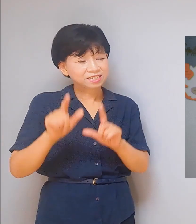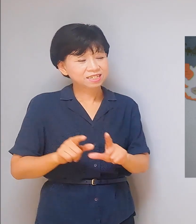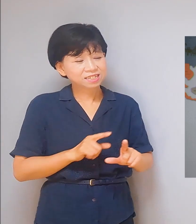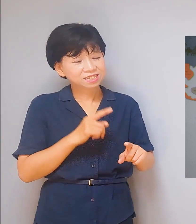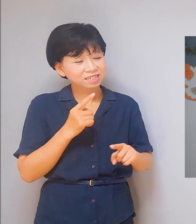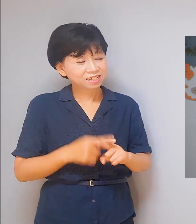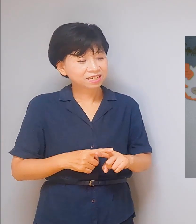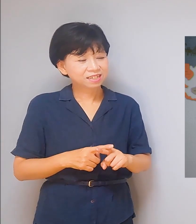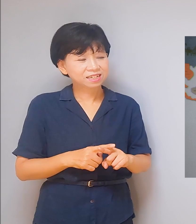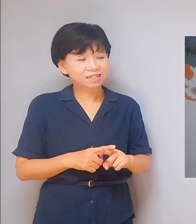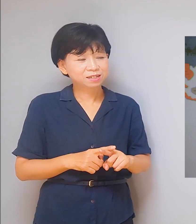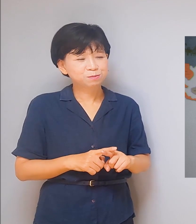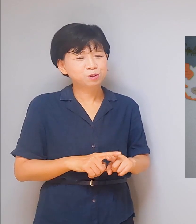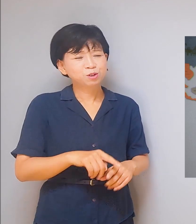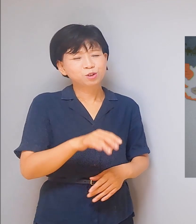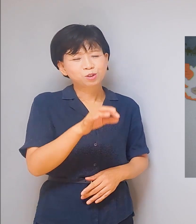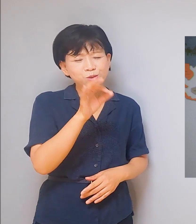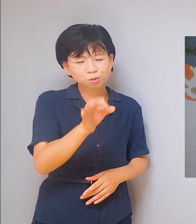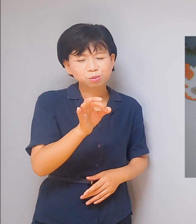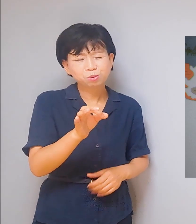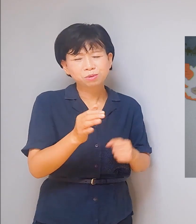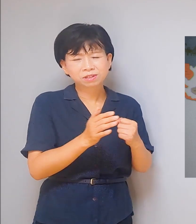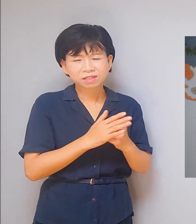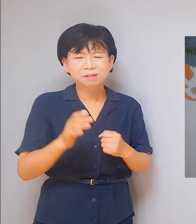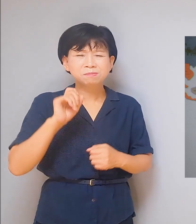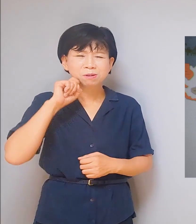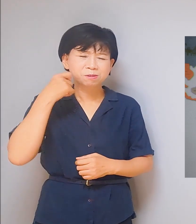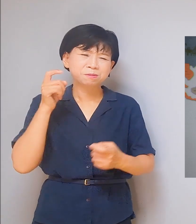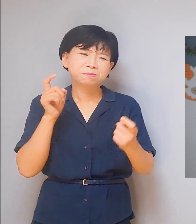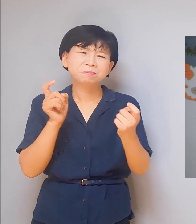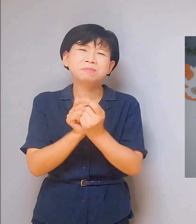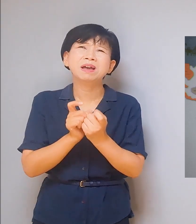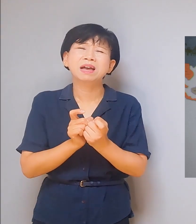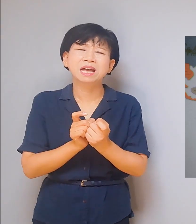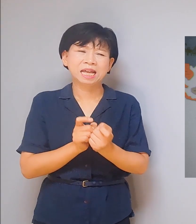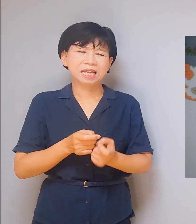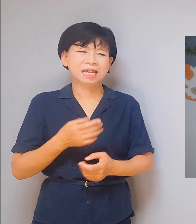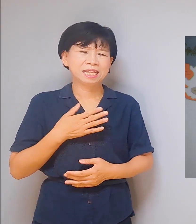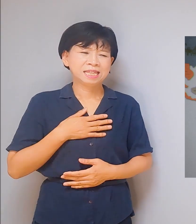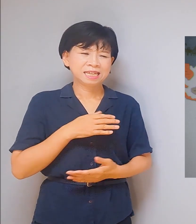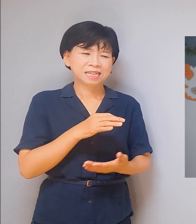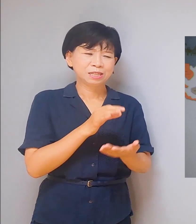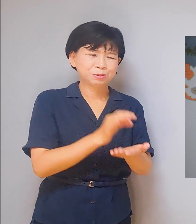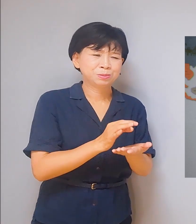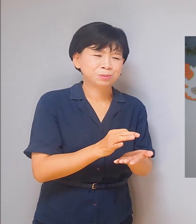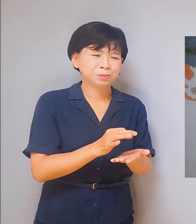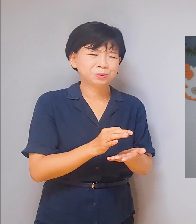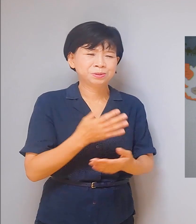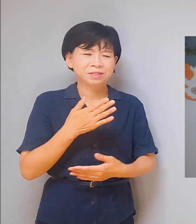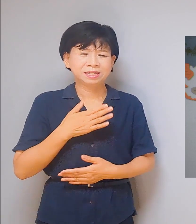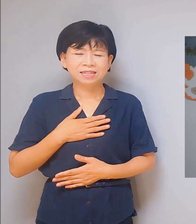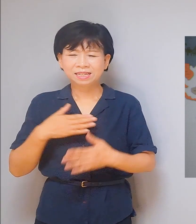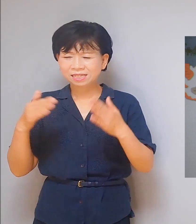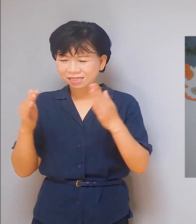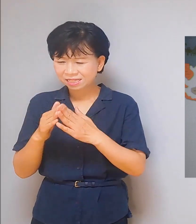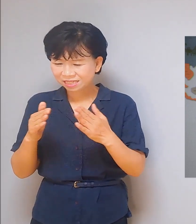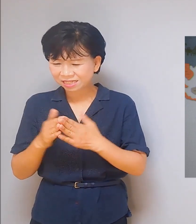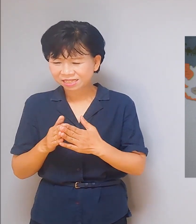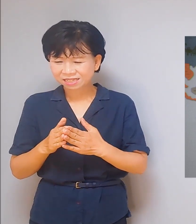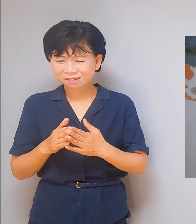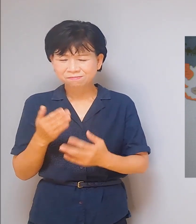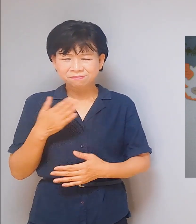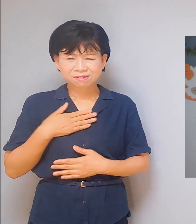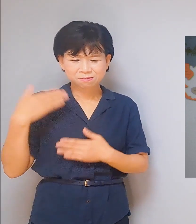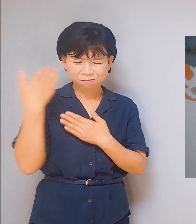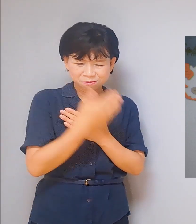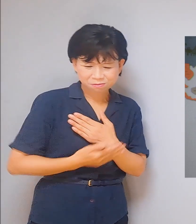돈 때문에 어려웠던 거죠. 내 돈, 내 집, 내 건강, 내 자식 생각만 해도 막 가슴이 아픈